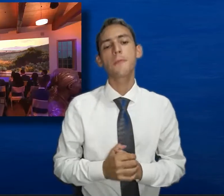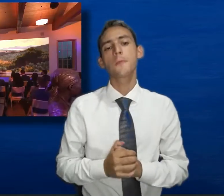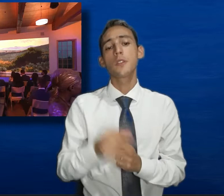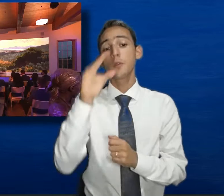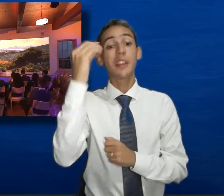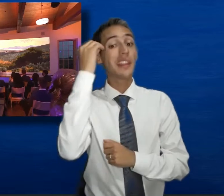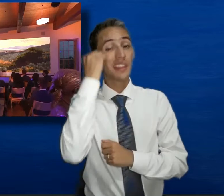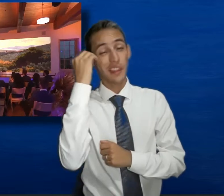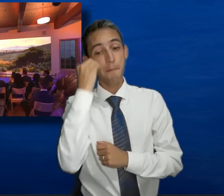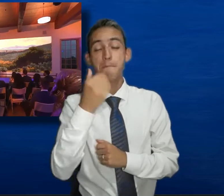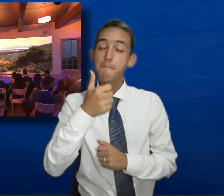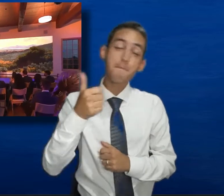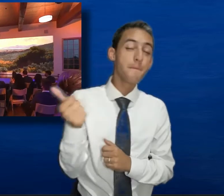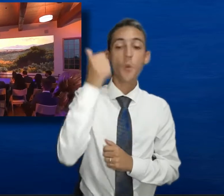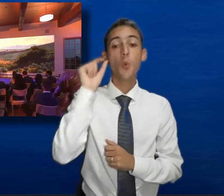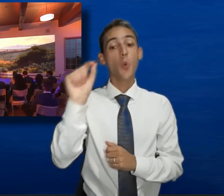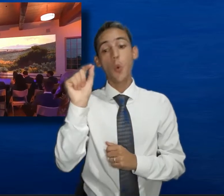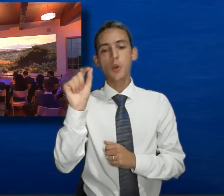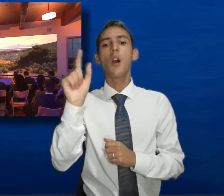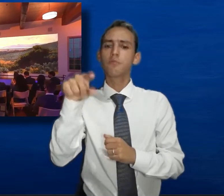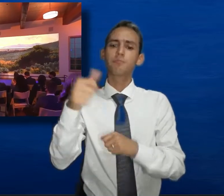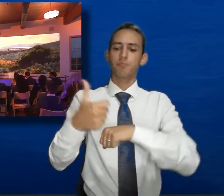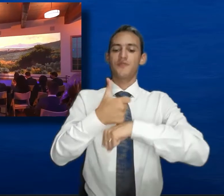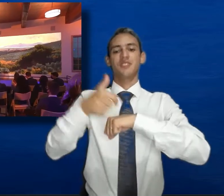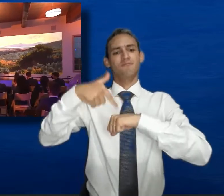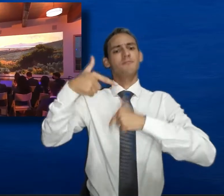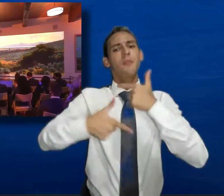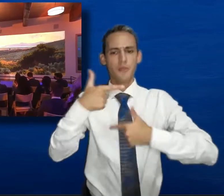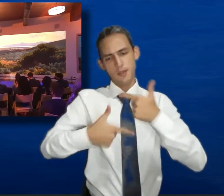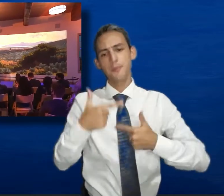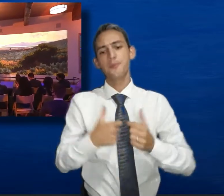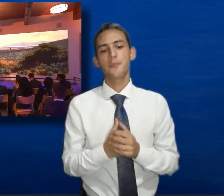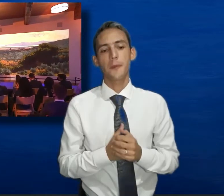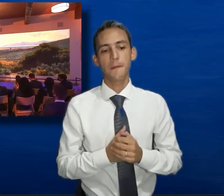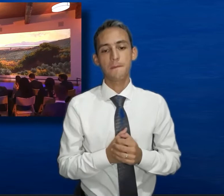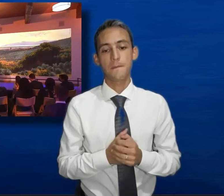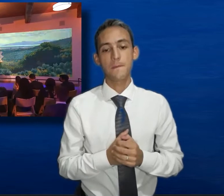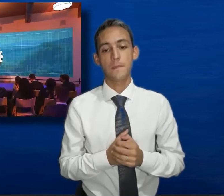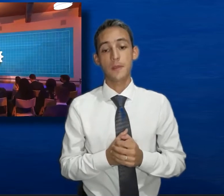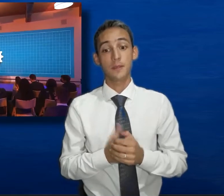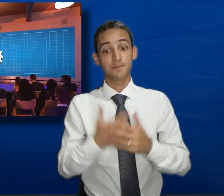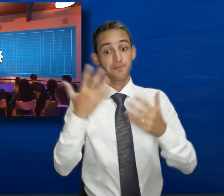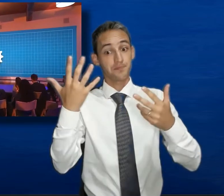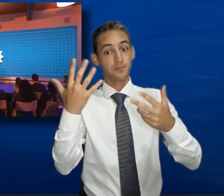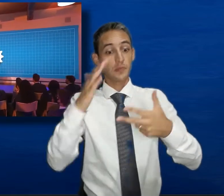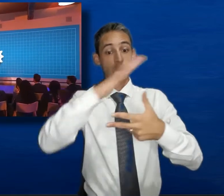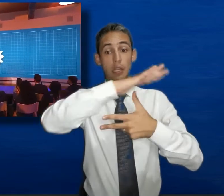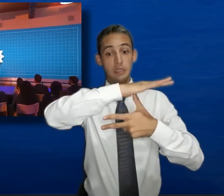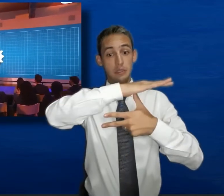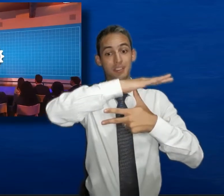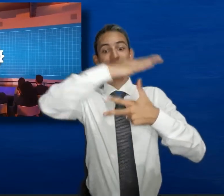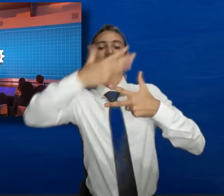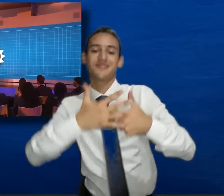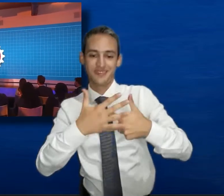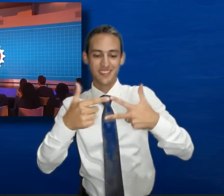são pagos, e vocês se esforçam para ser o seu melhor. O melhor que podem em seu trabalho ou profissão. Para ilustrar